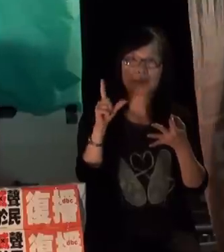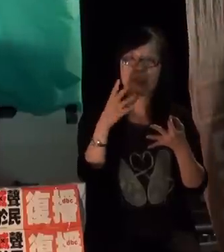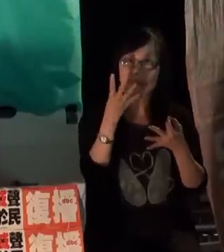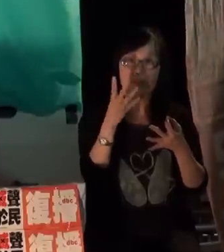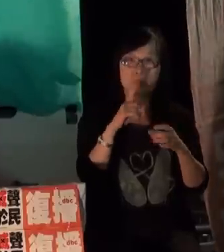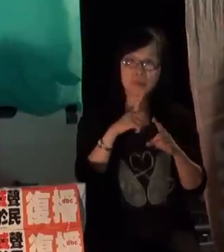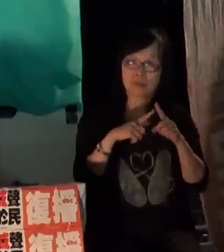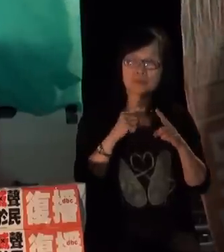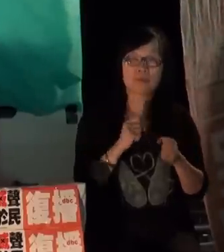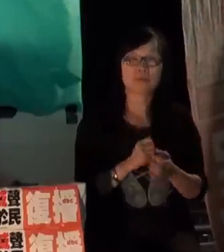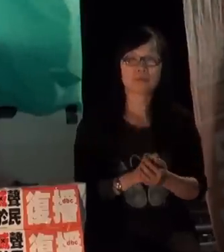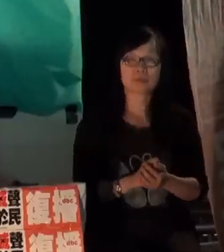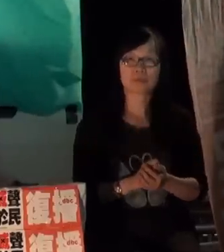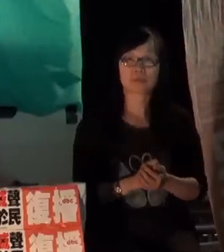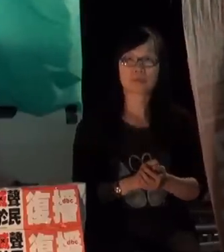人，